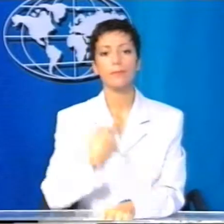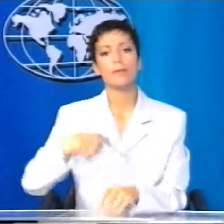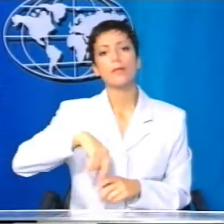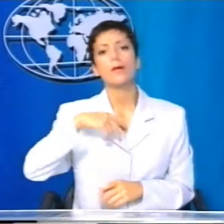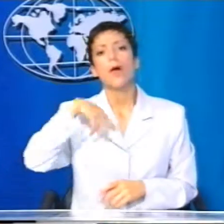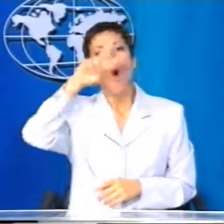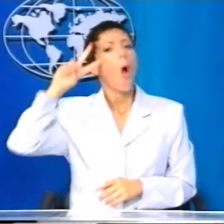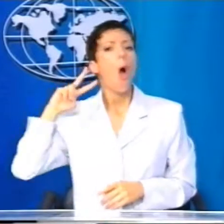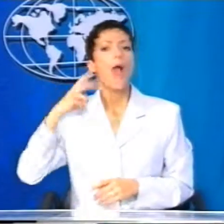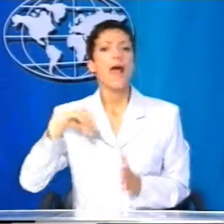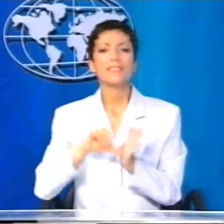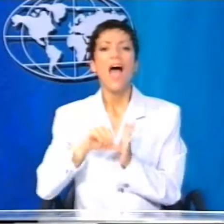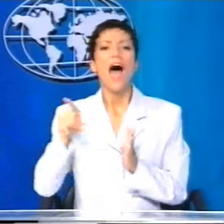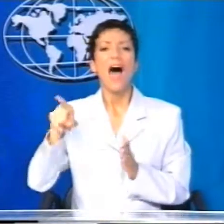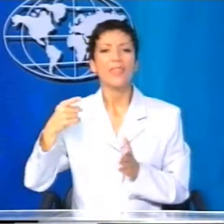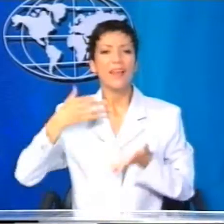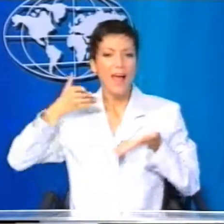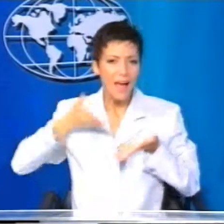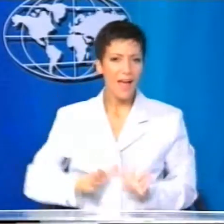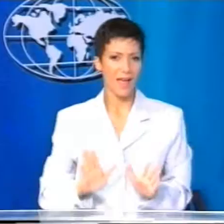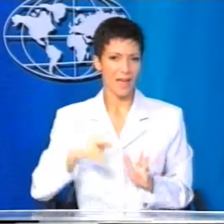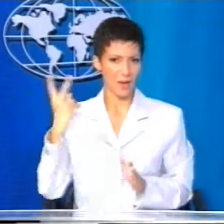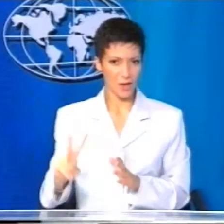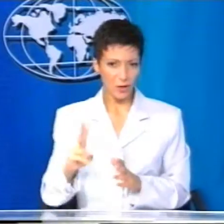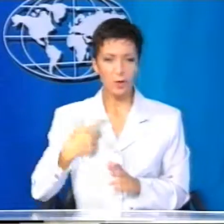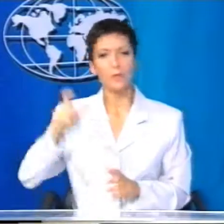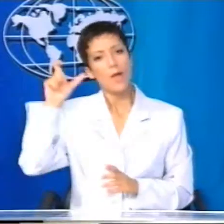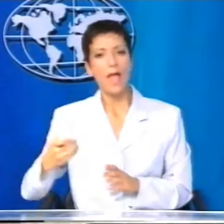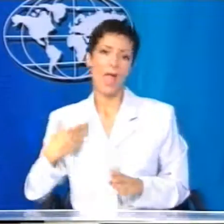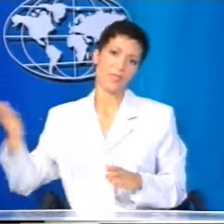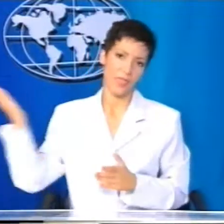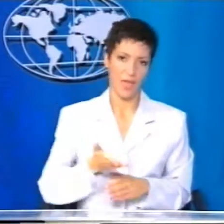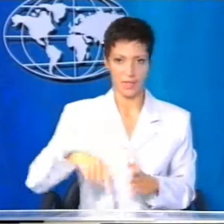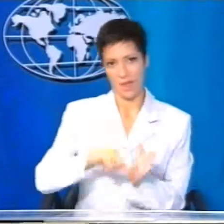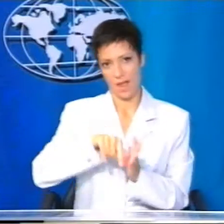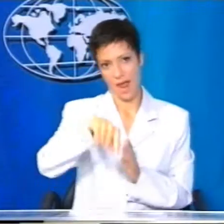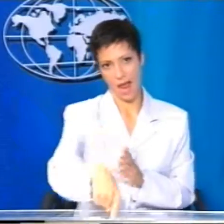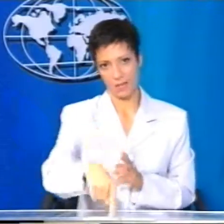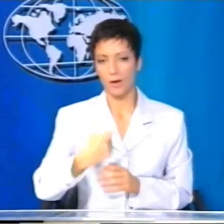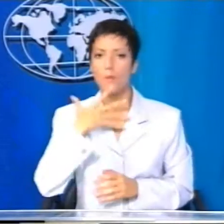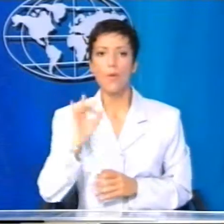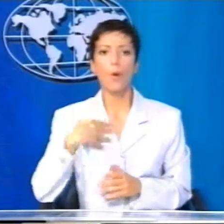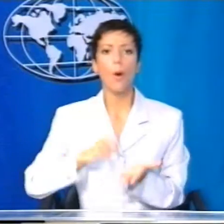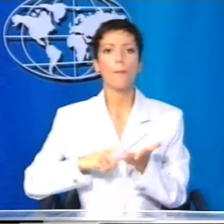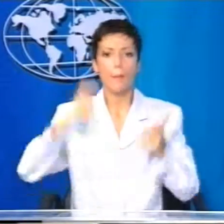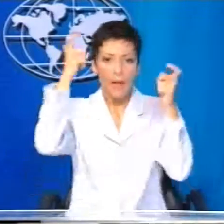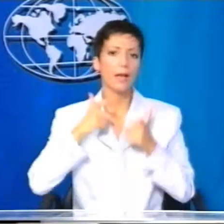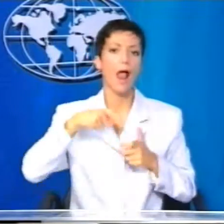της Μαριλένας Πατρονικόλα. Πάντως, ο πατέρας της, Τιερή Ρουσέλ, έσπευσε να διευκρινίσει ότι σε αυτή την επίσκεψή της